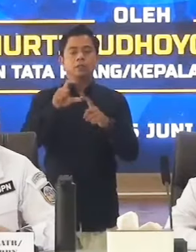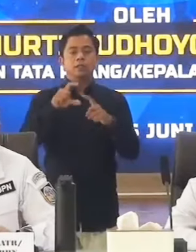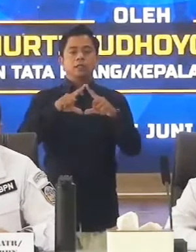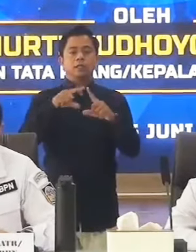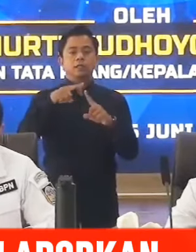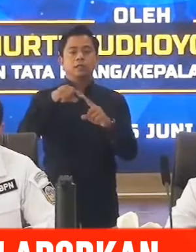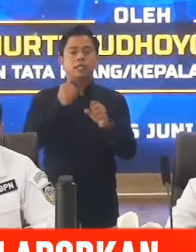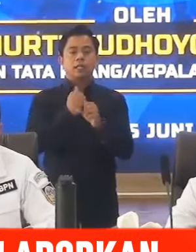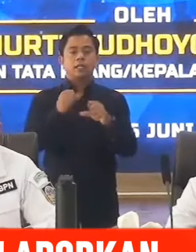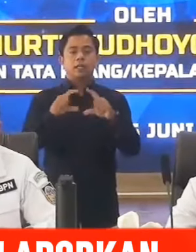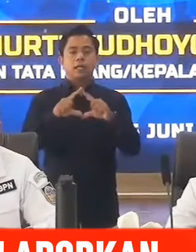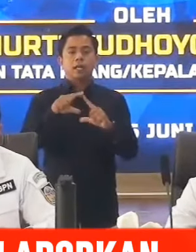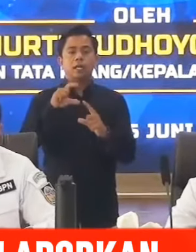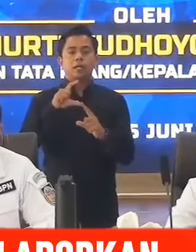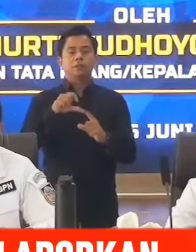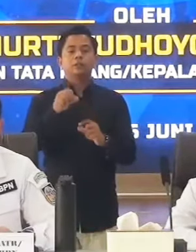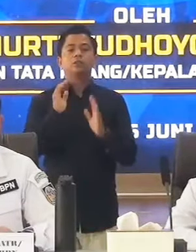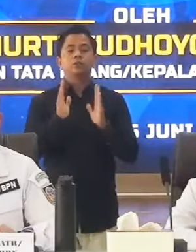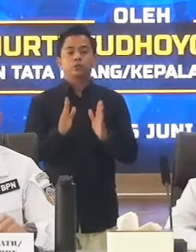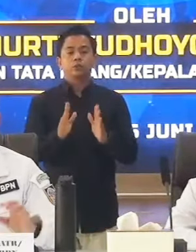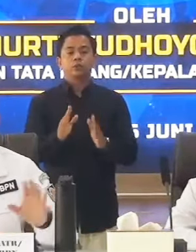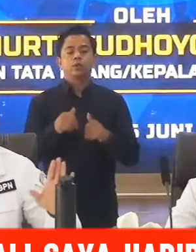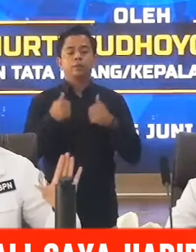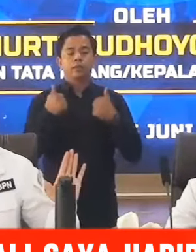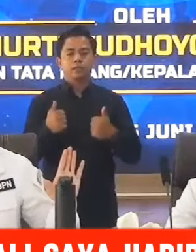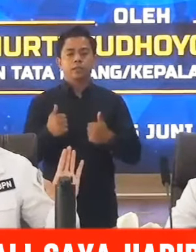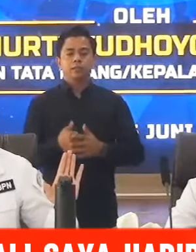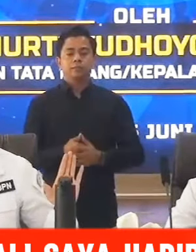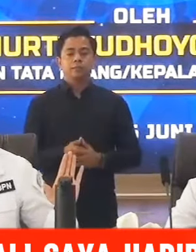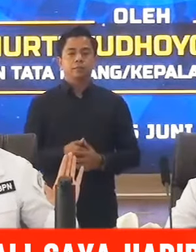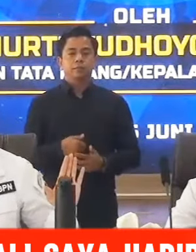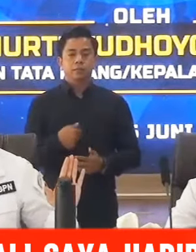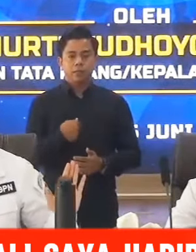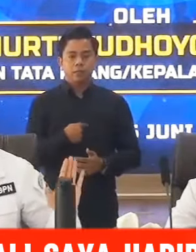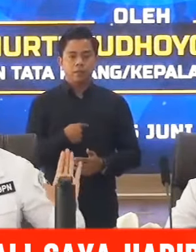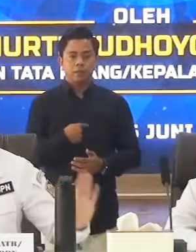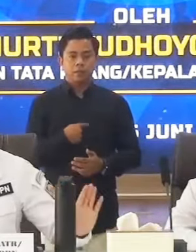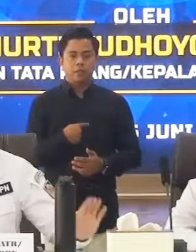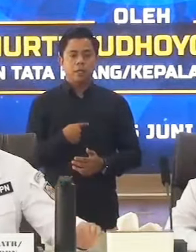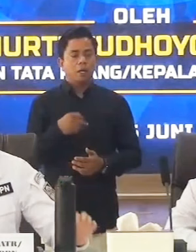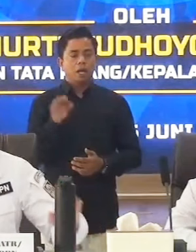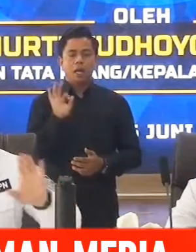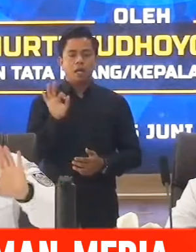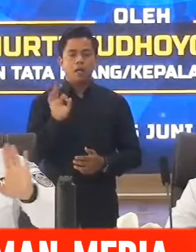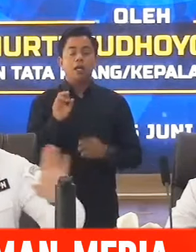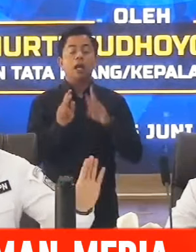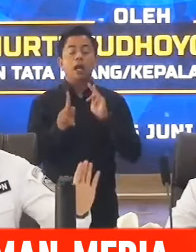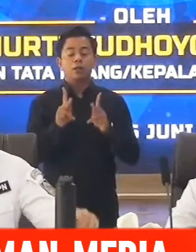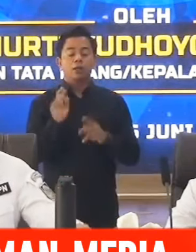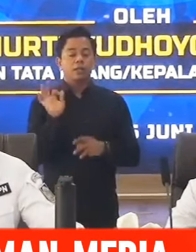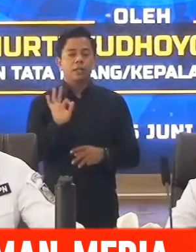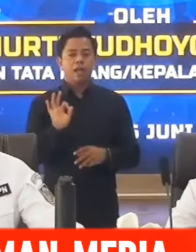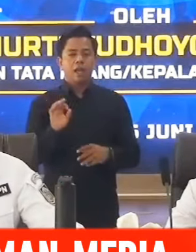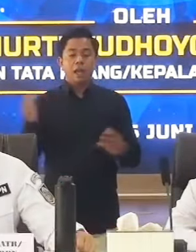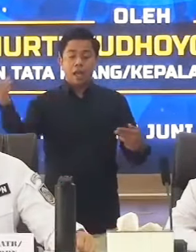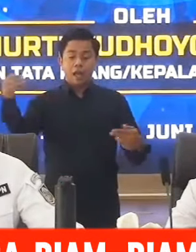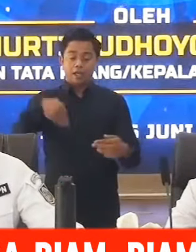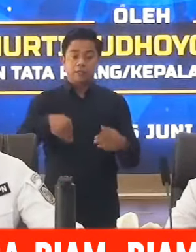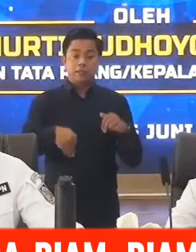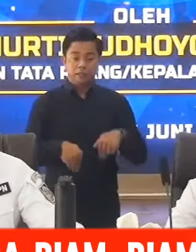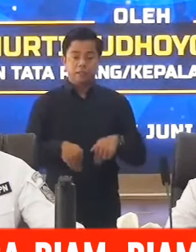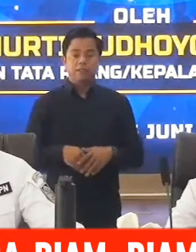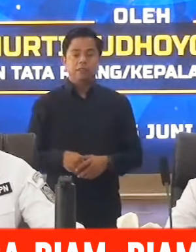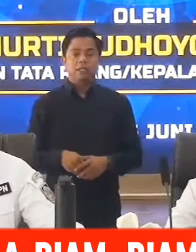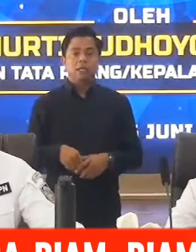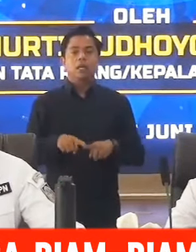Tanah. Tetapi perlu saya laporkan, walaupun tidak setiap kali saya hadir menyapa teman-teman media,